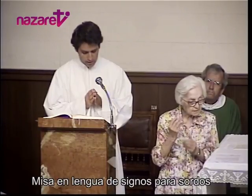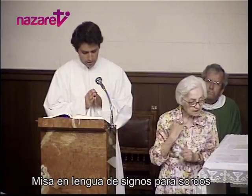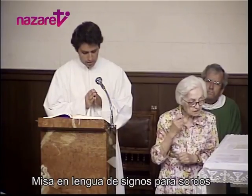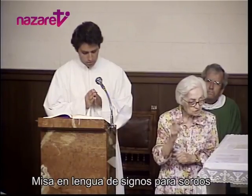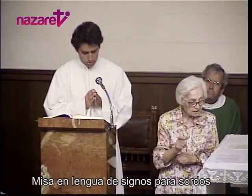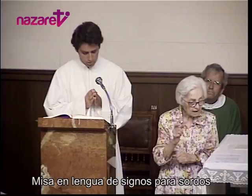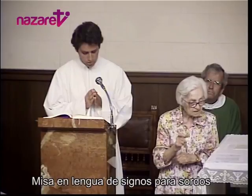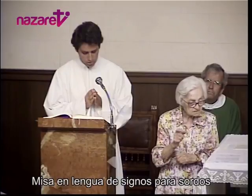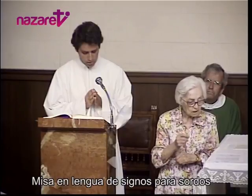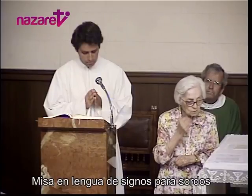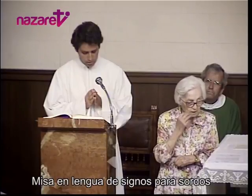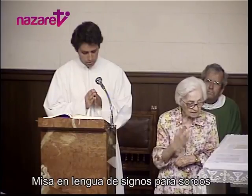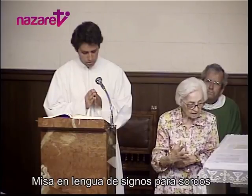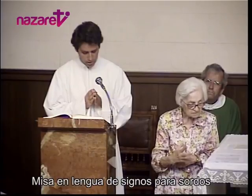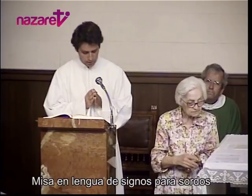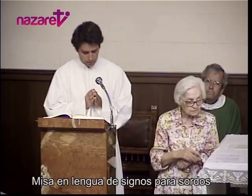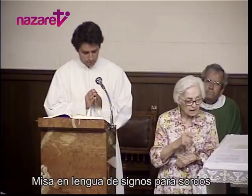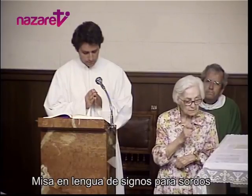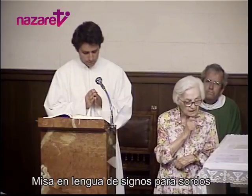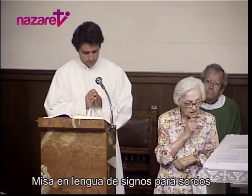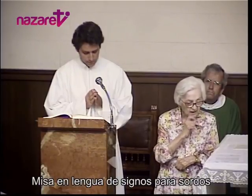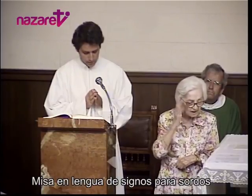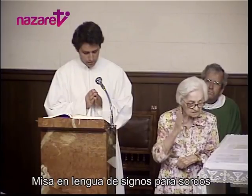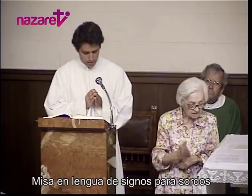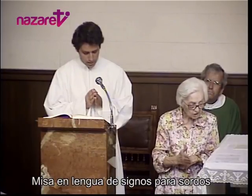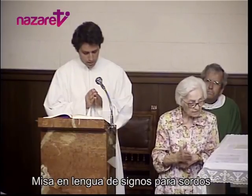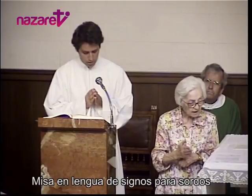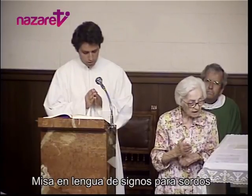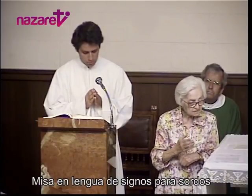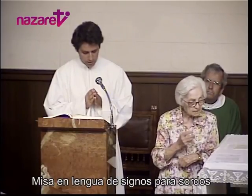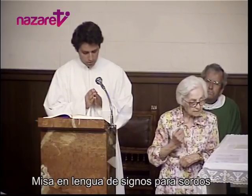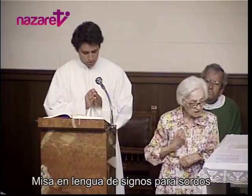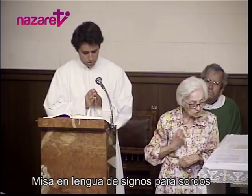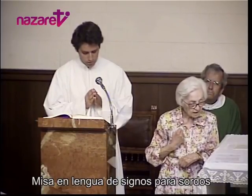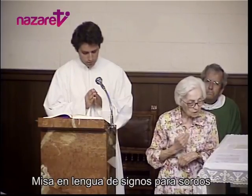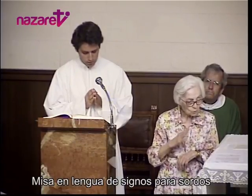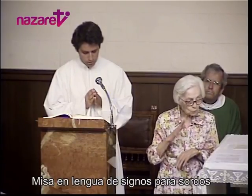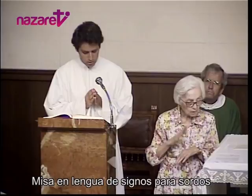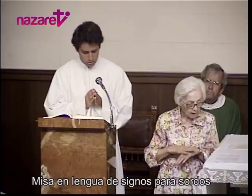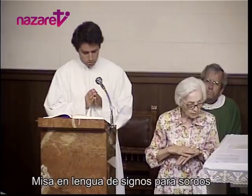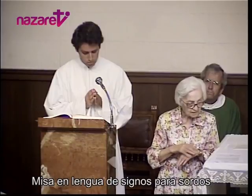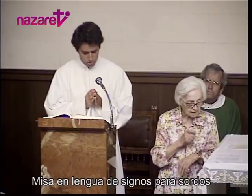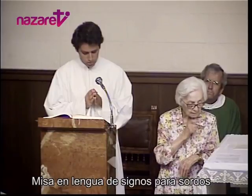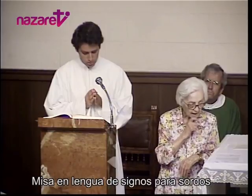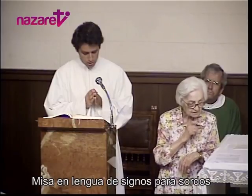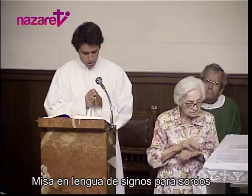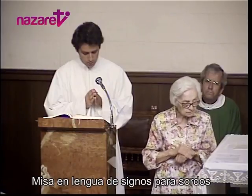a nosotros llamándonos a ti. Los piadosos, hijos de los justos,